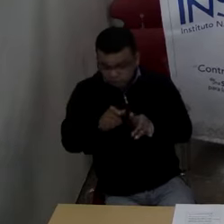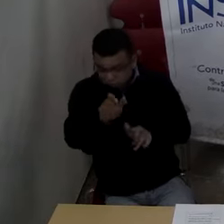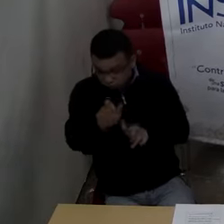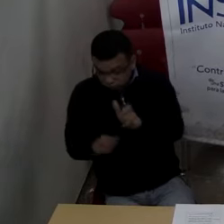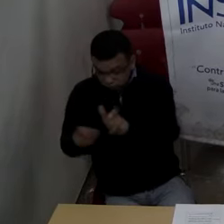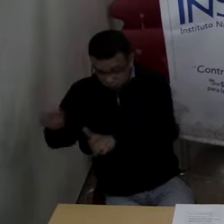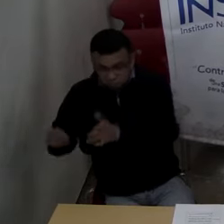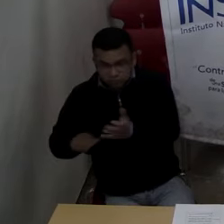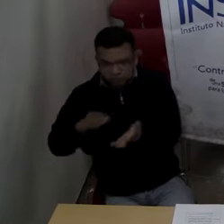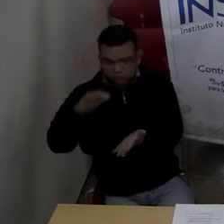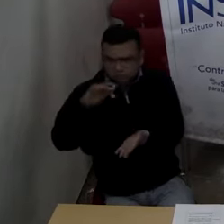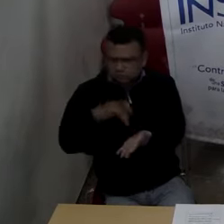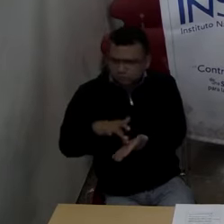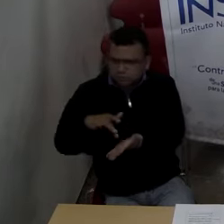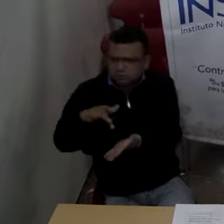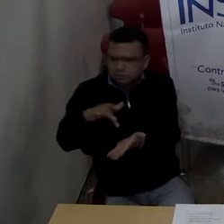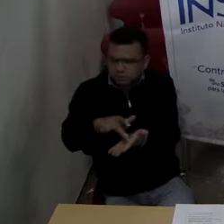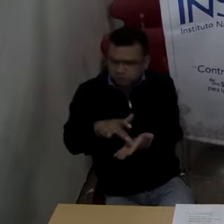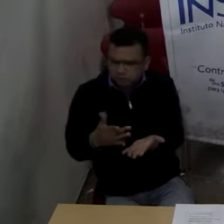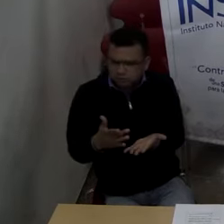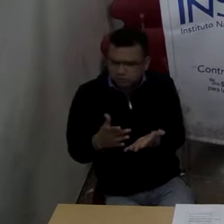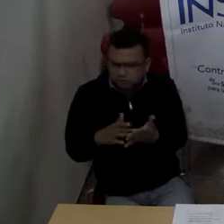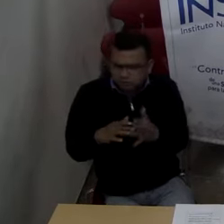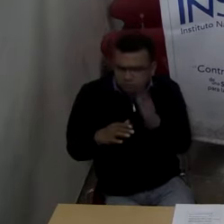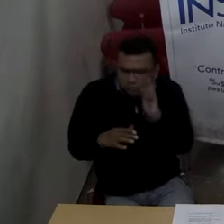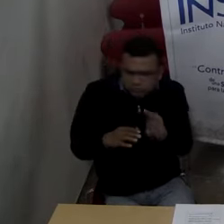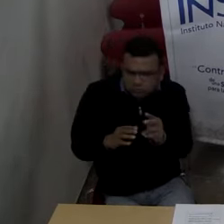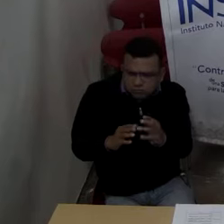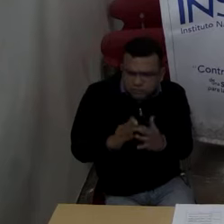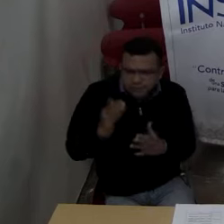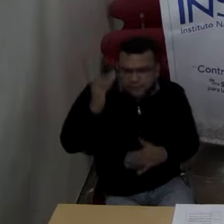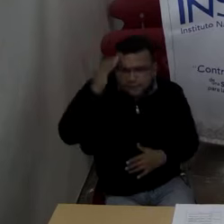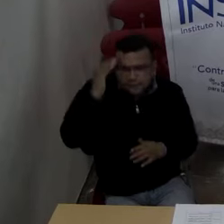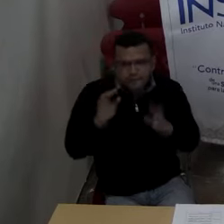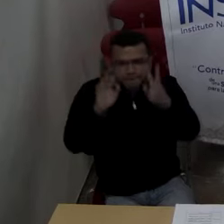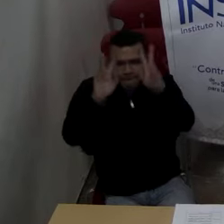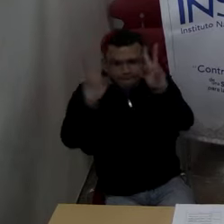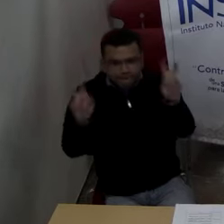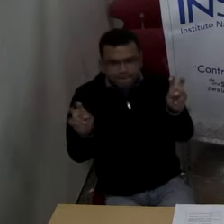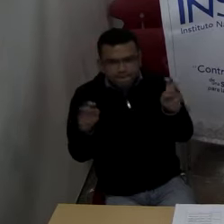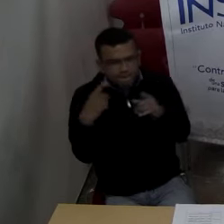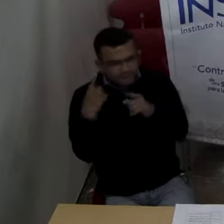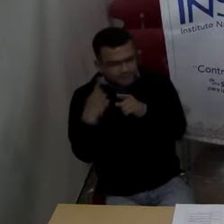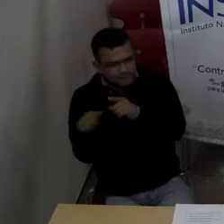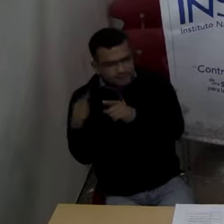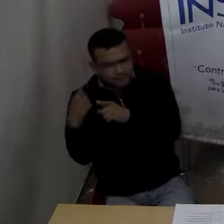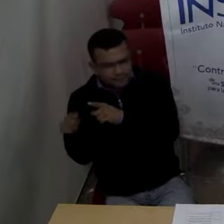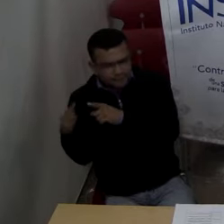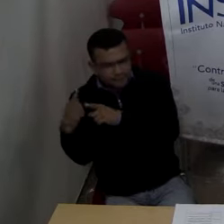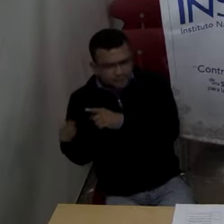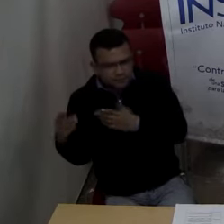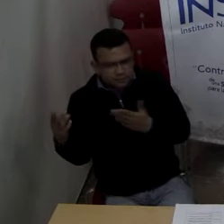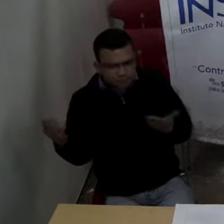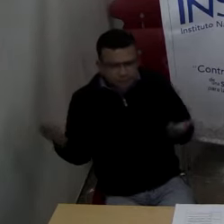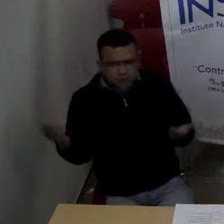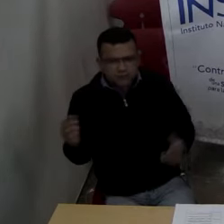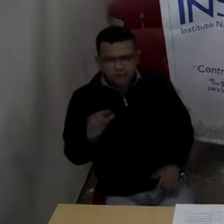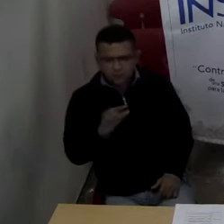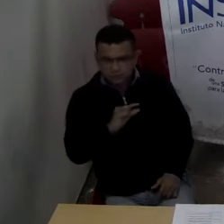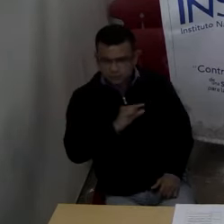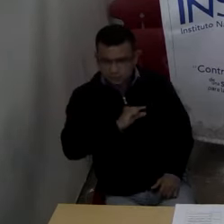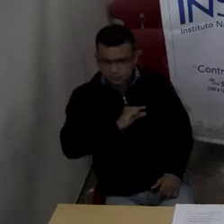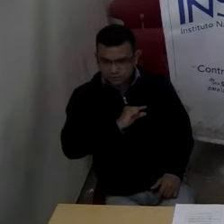conocer las diferentes temáticas que se tratan en el INSOR. El aprendizaje de la lengua